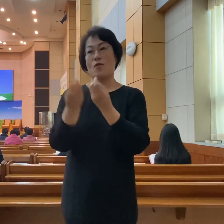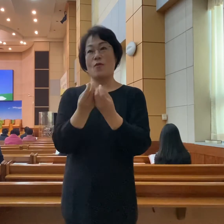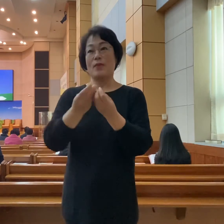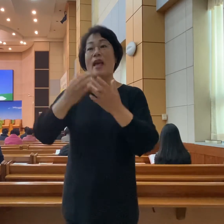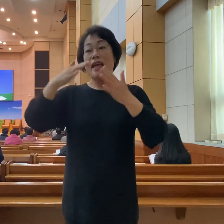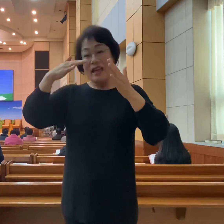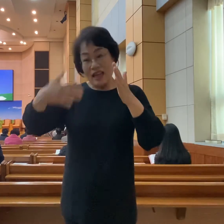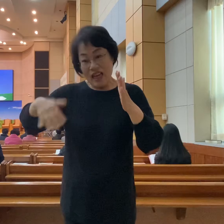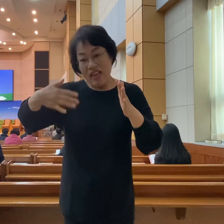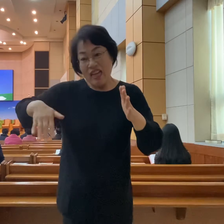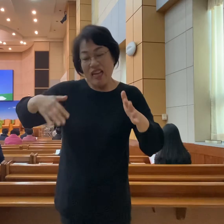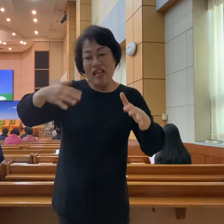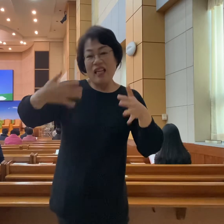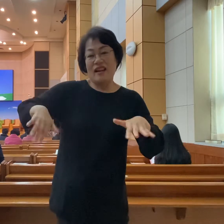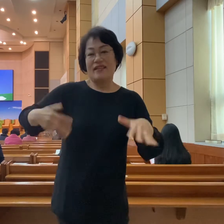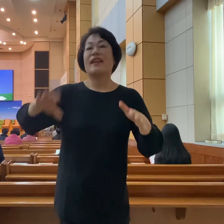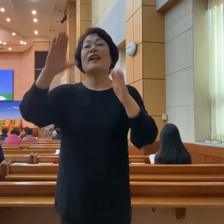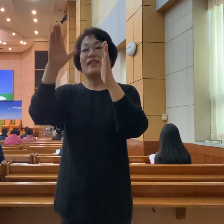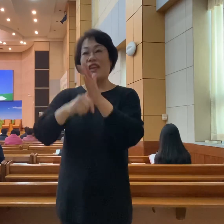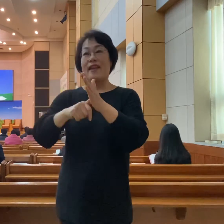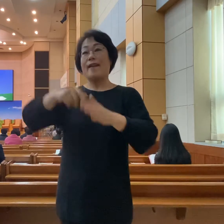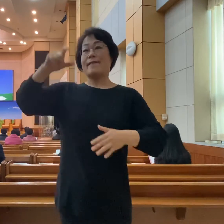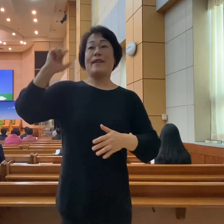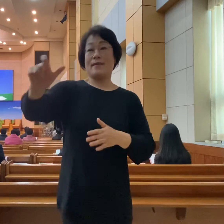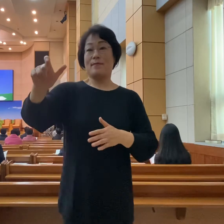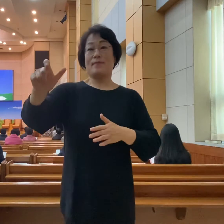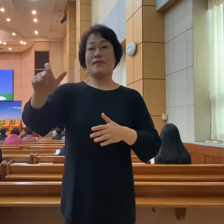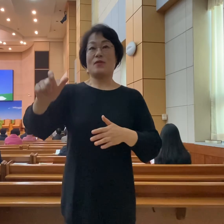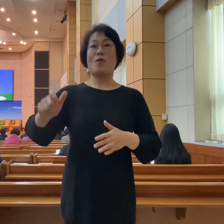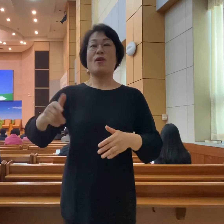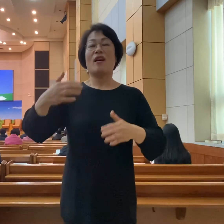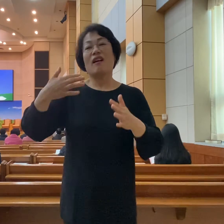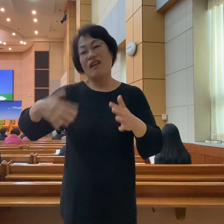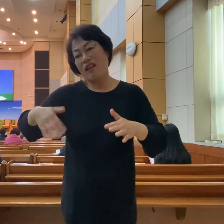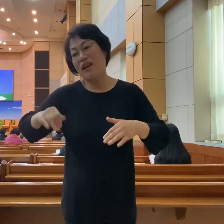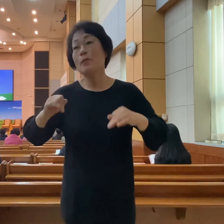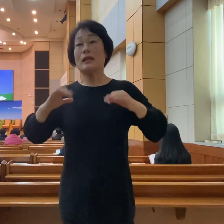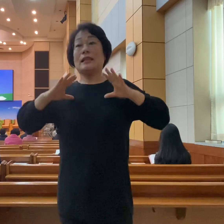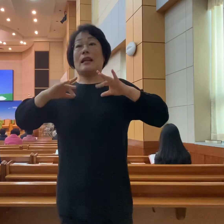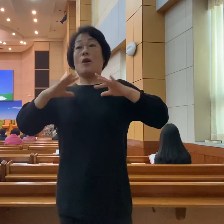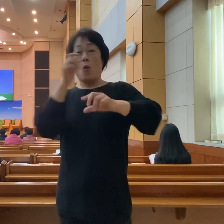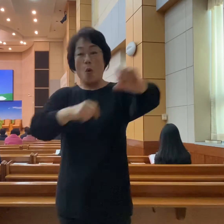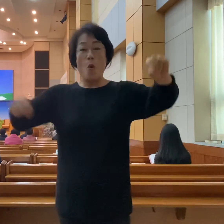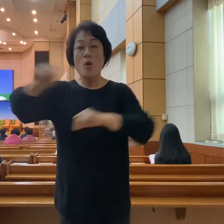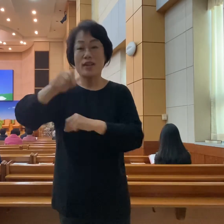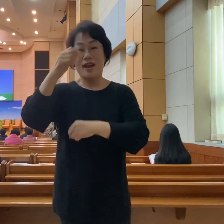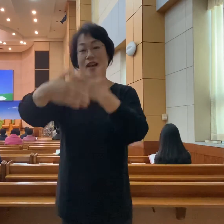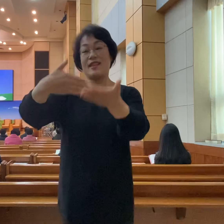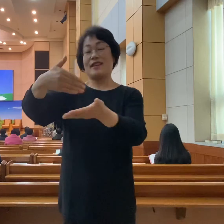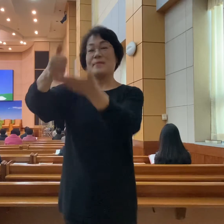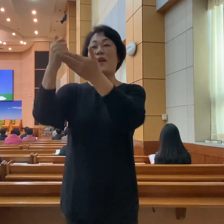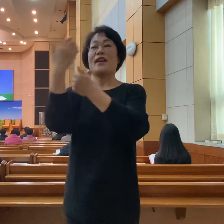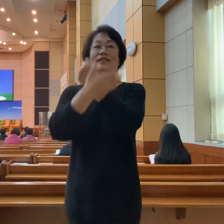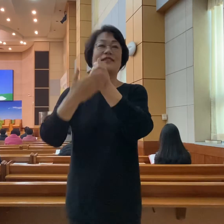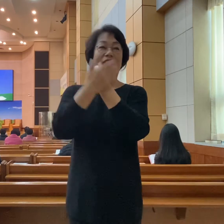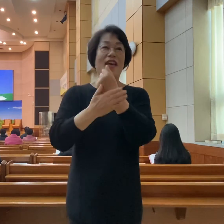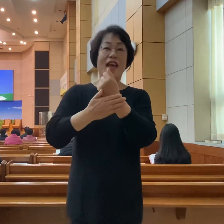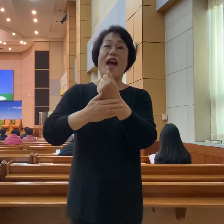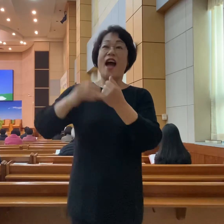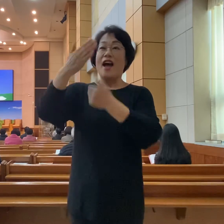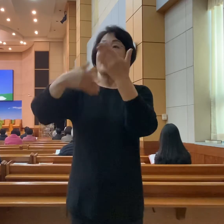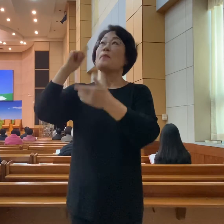약할 그때에도 강하다 고백하고, 약함을 자랑하고, 오히려 하나님의 은혜, 하나님의